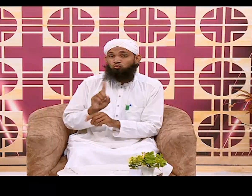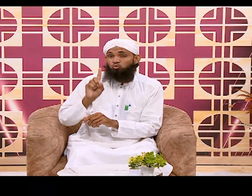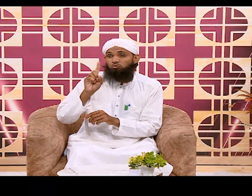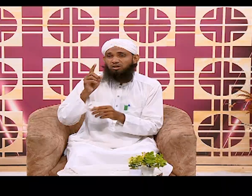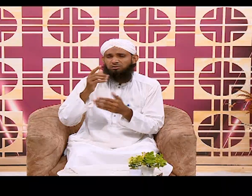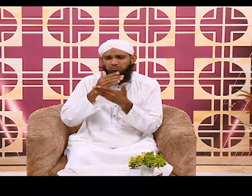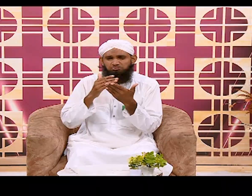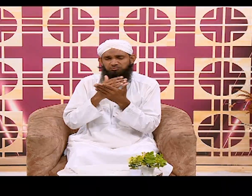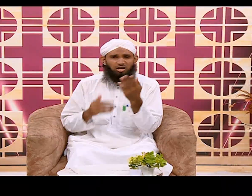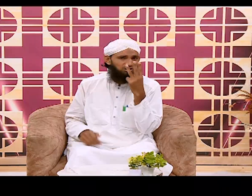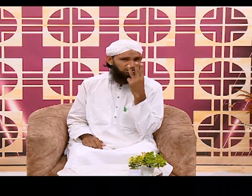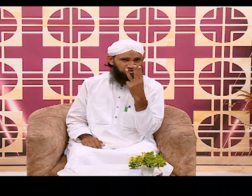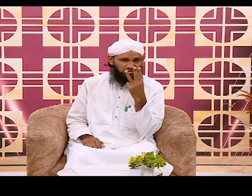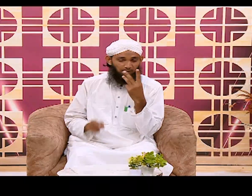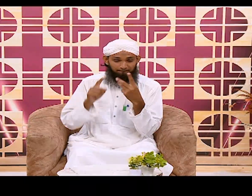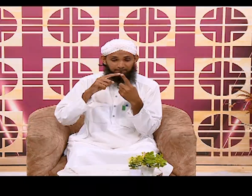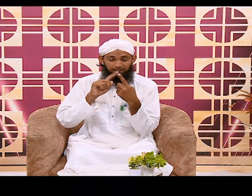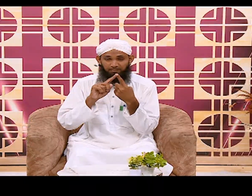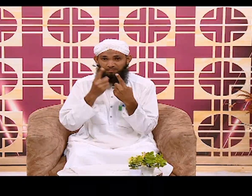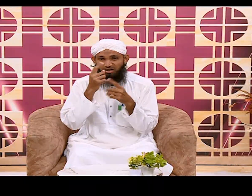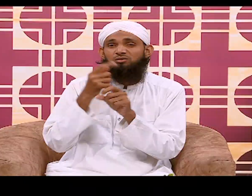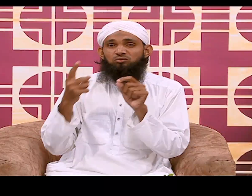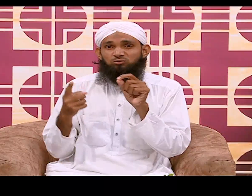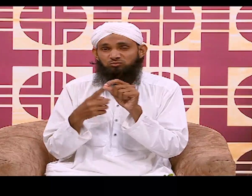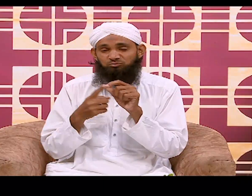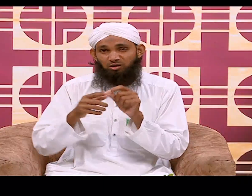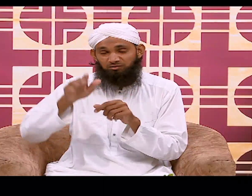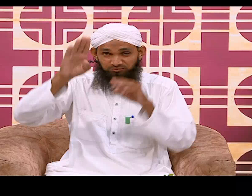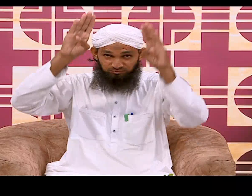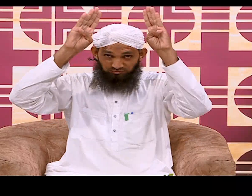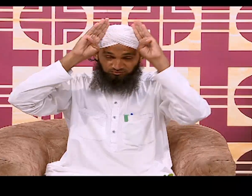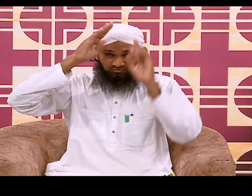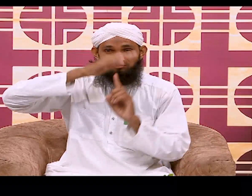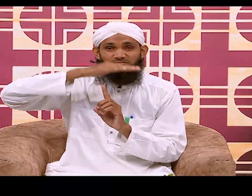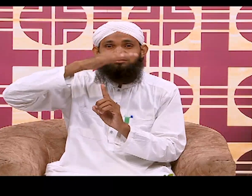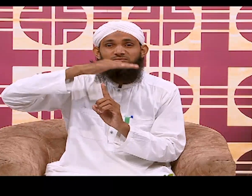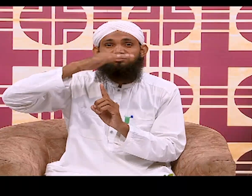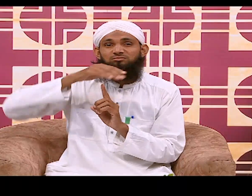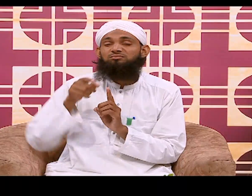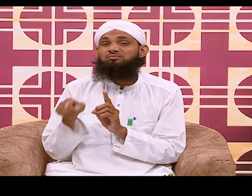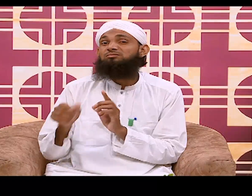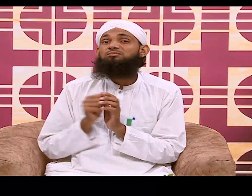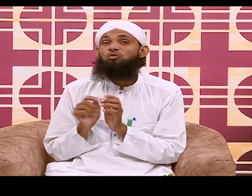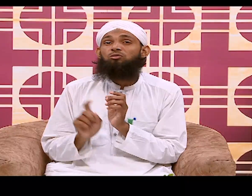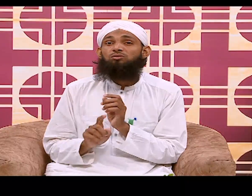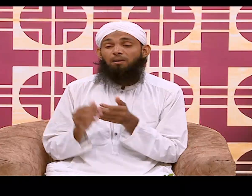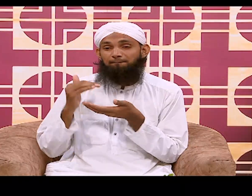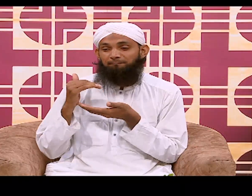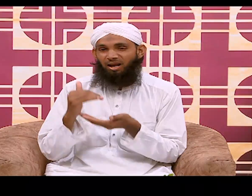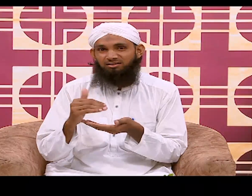میں تقسیم کیا ہے۔ پہلا حصہ حضور غوث پاک شیخ عبد القادر جیلانی رحمت اللہ علیہ کی ولادت سے لے